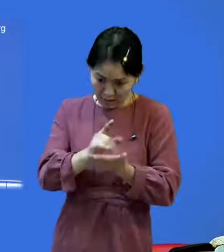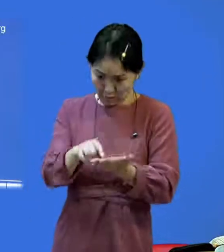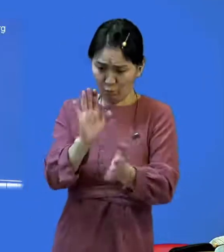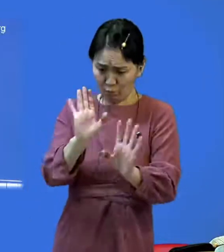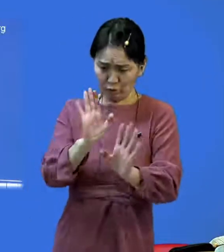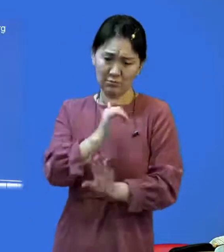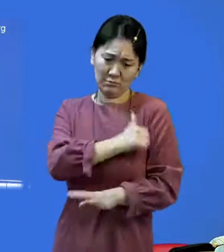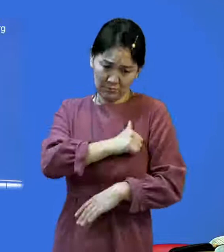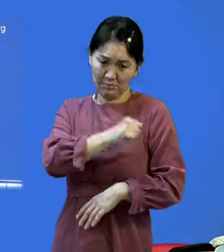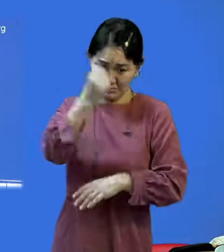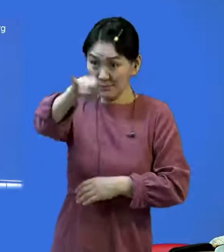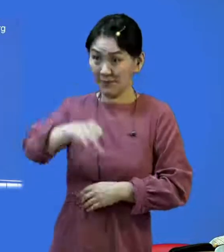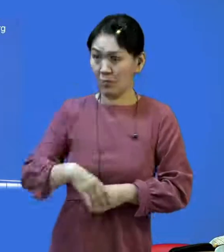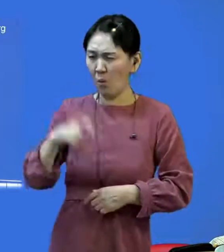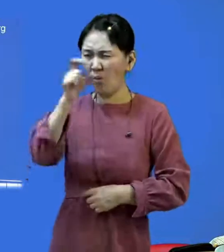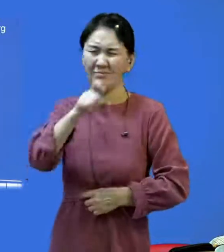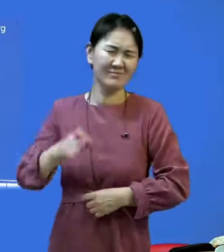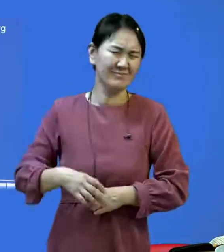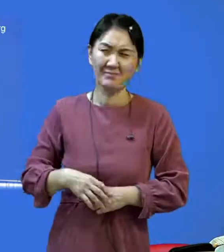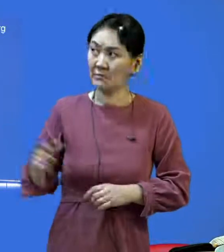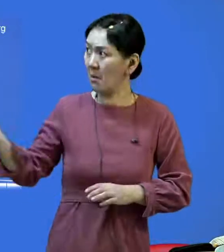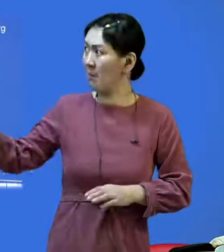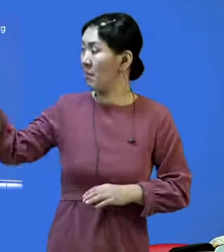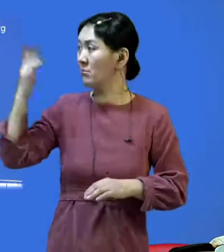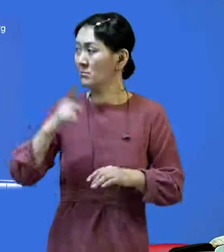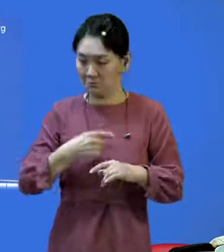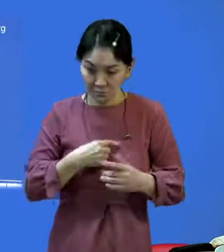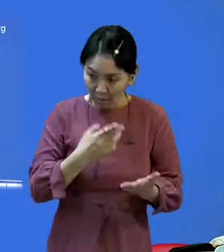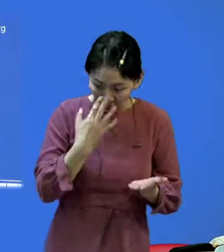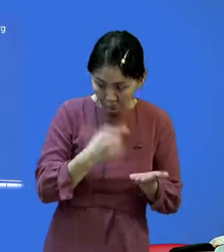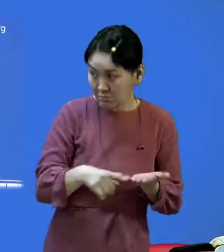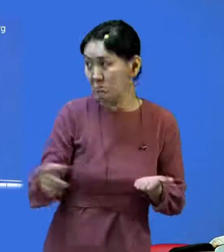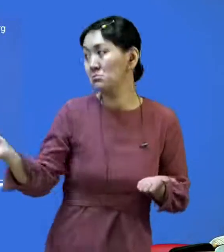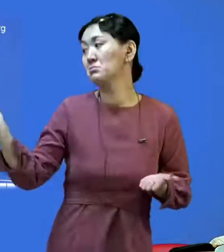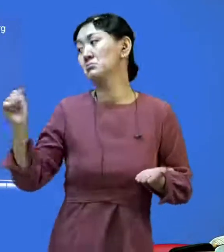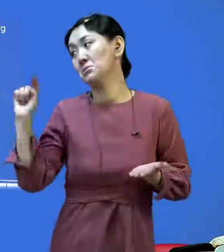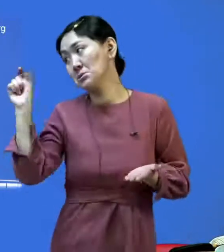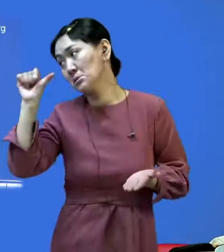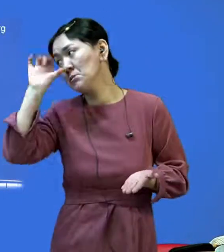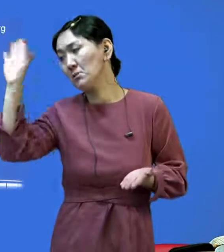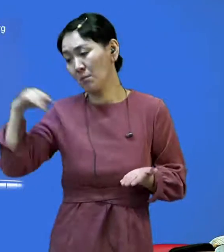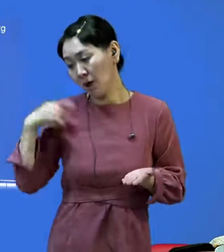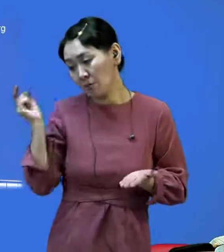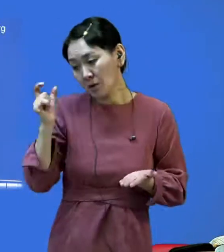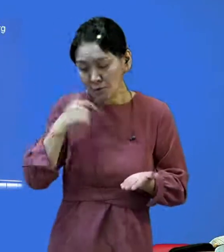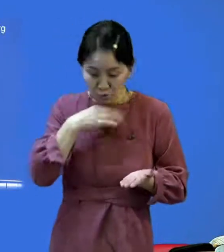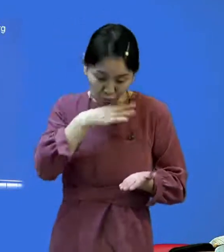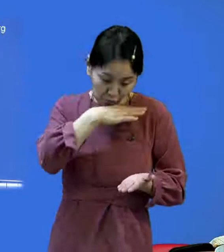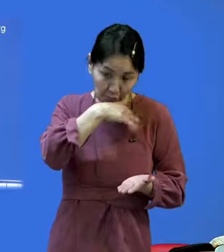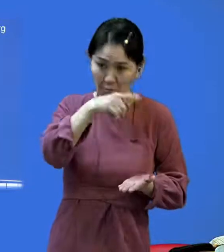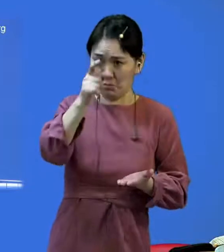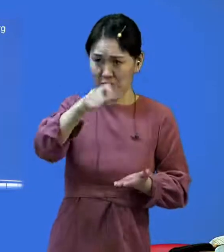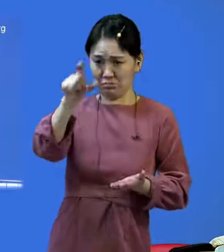лээ. Өөрөөсөө илүү сайн амьдарч байгаа хүмүүсийг хараад би гэдэг тэгж амьдрах юм болоо гэл.